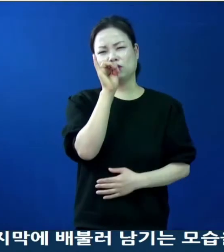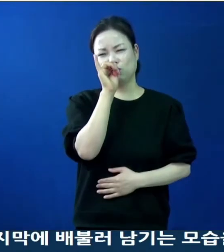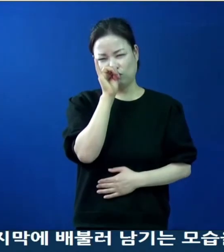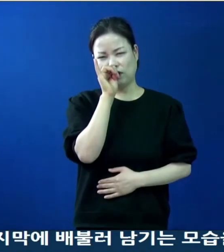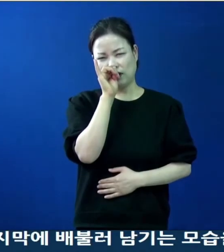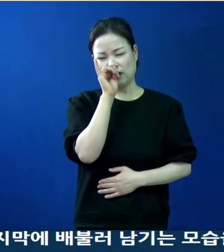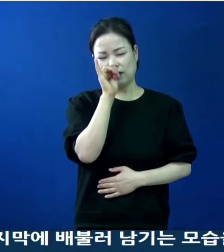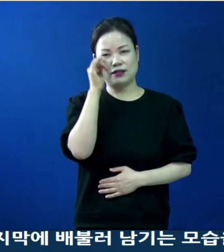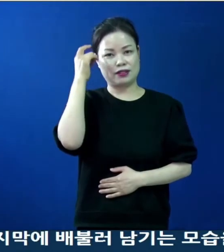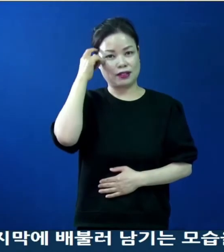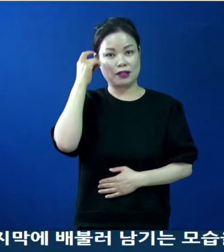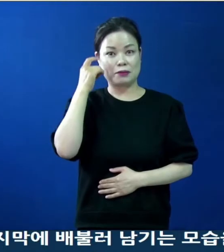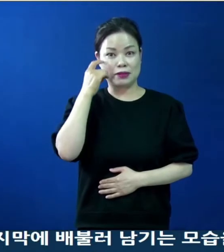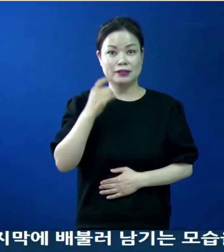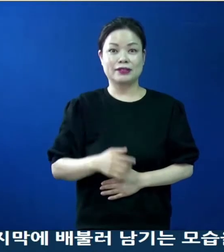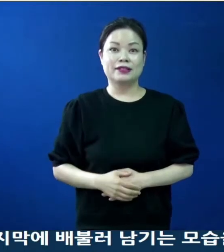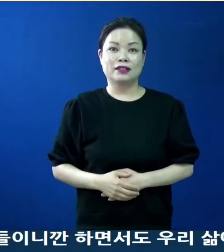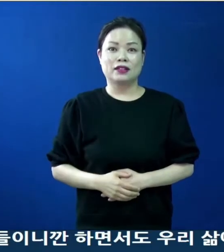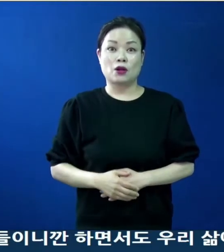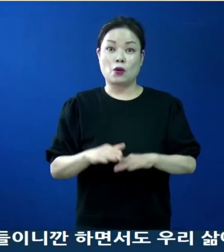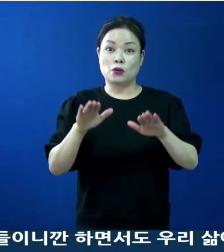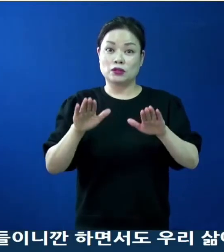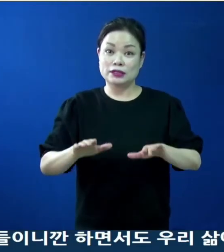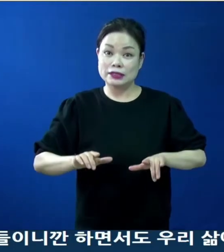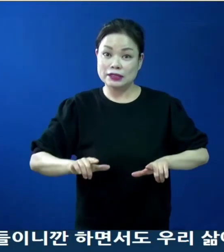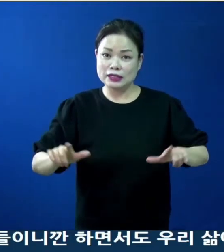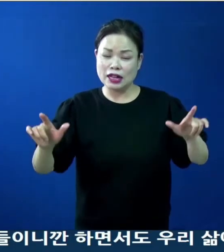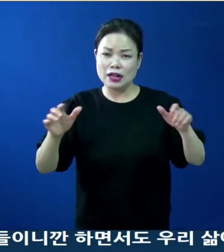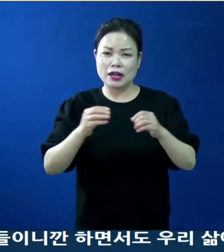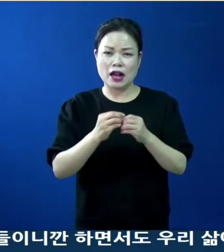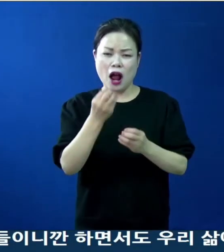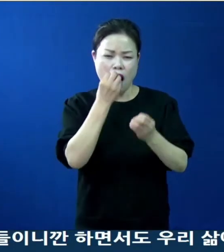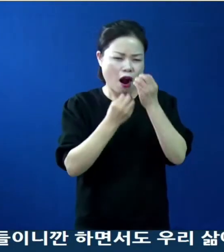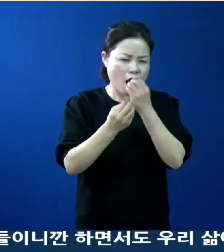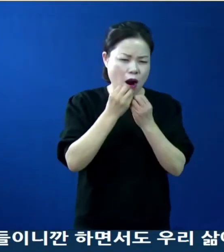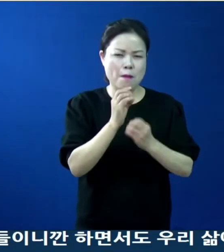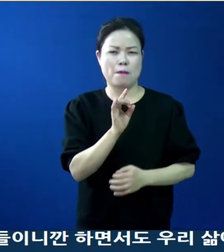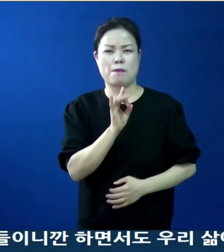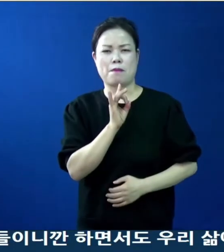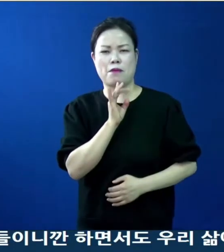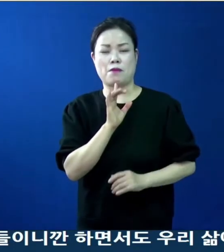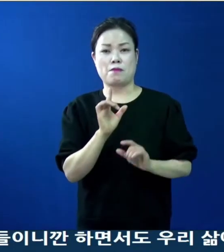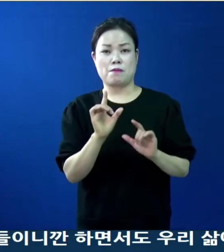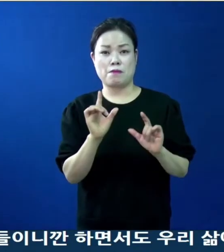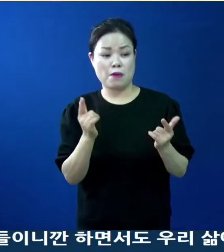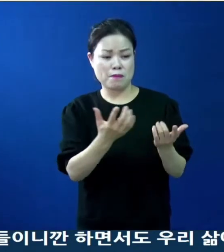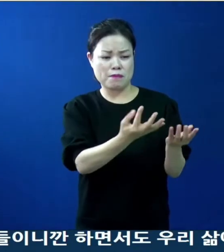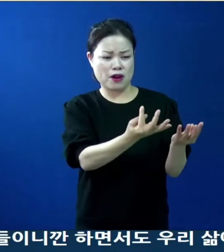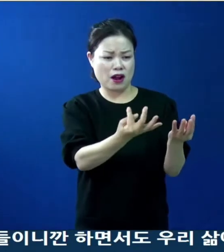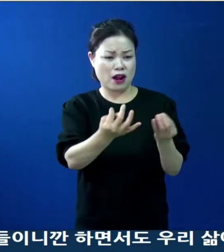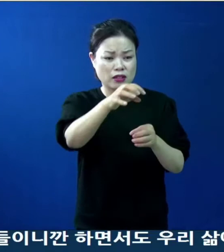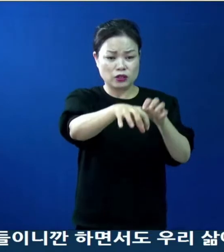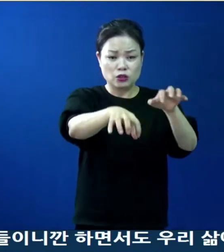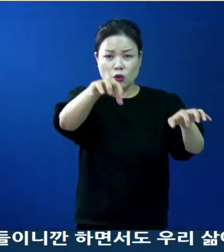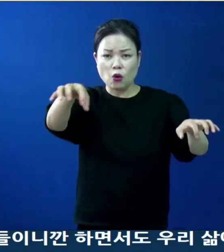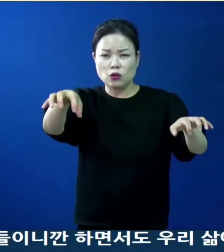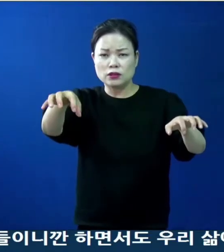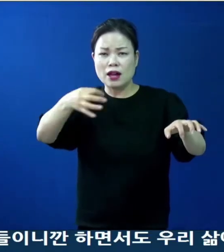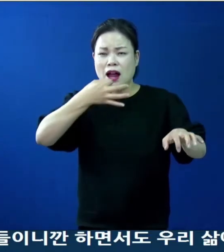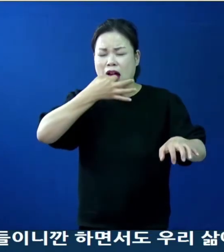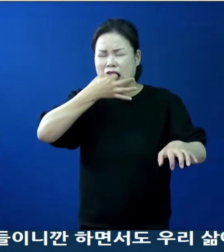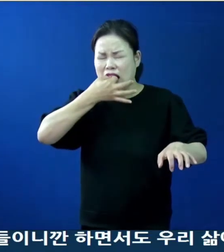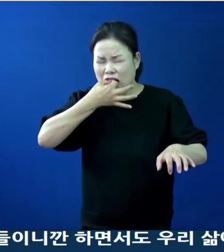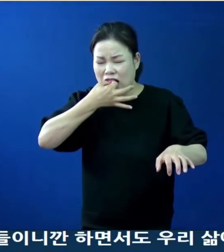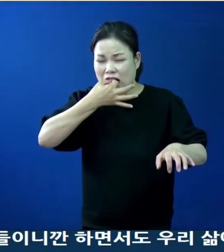생각을 했습니다. 여러분 오늘날 이렇게 식탐뿐만 아니라 많은 곳에서 우리의 이